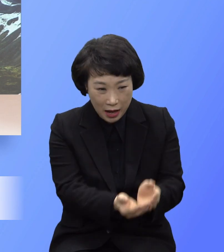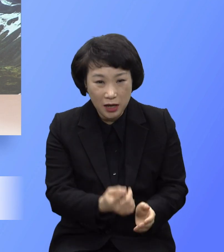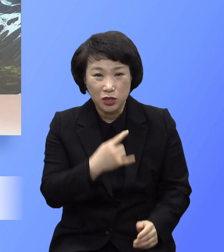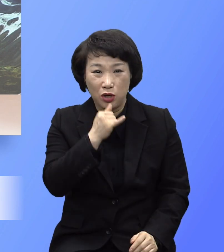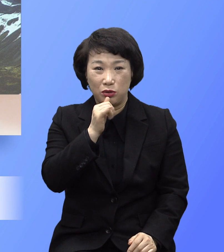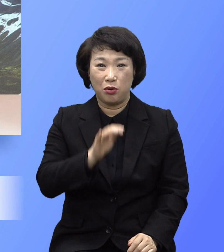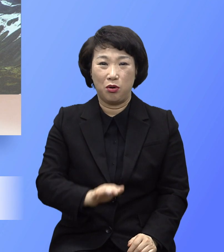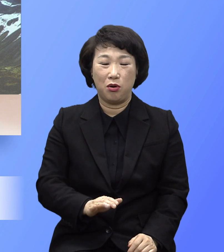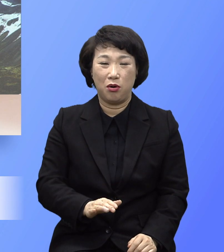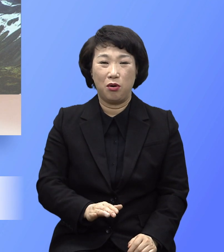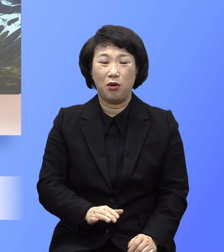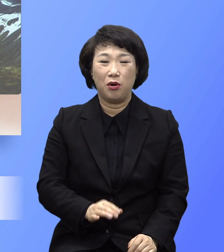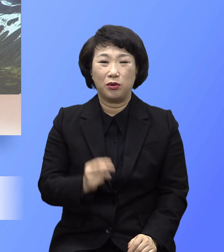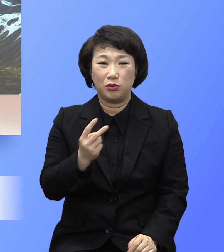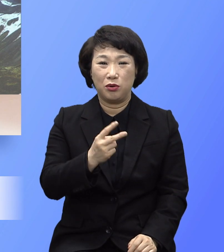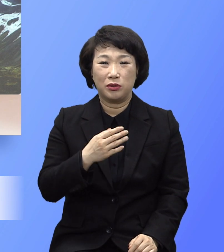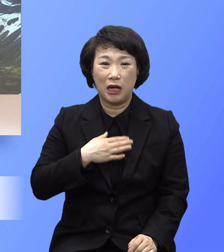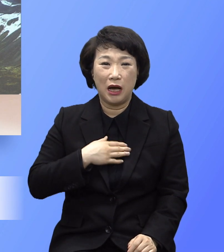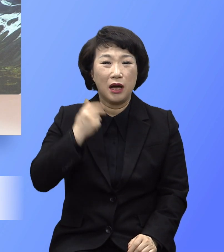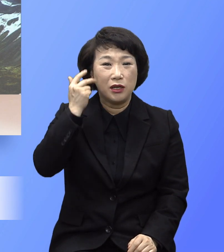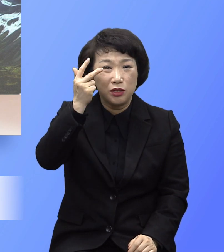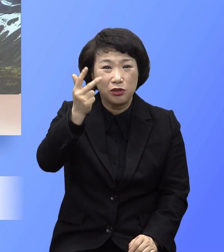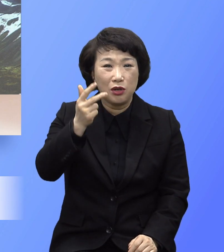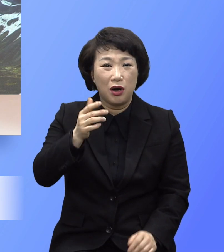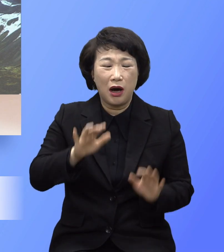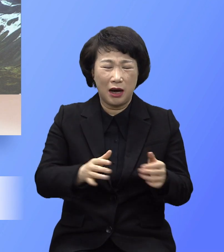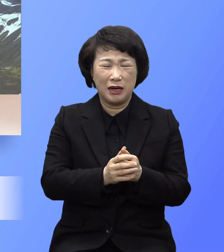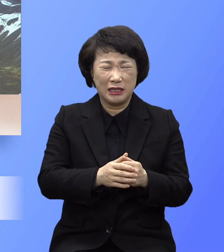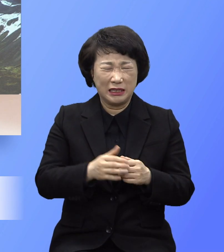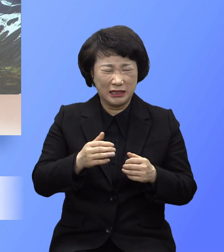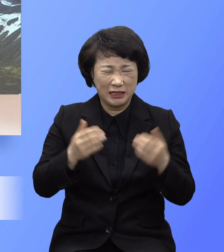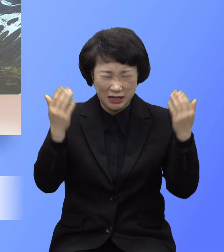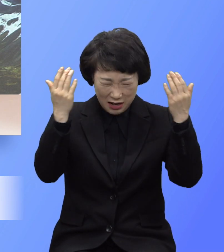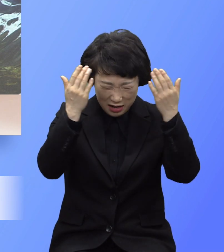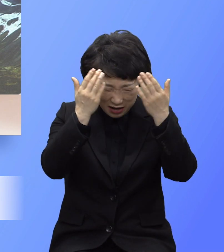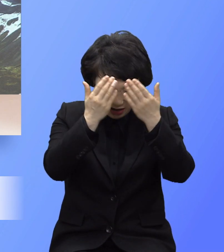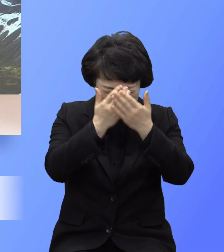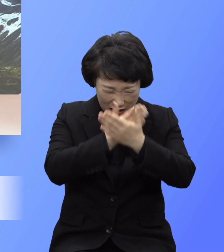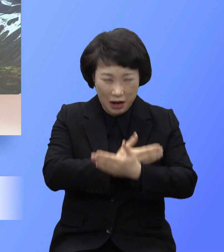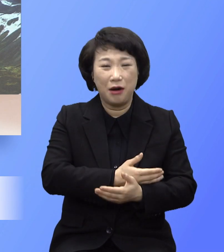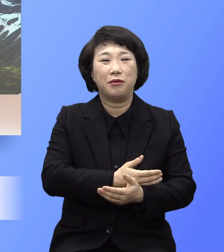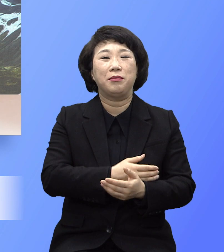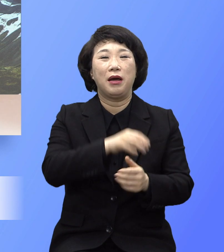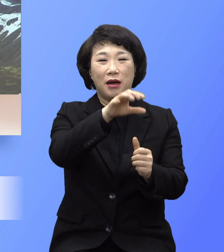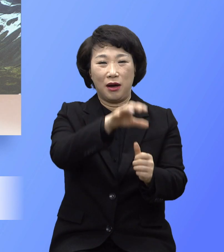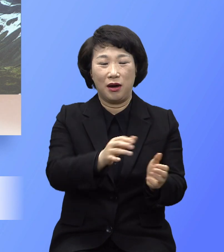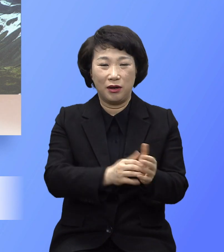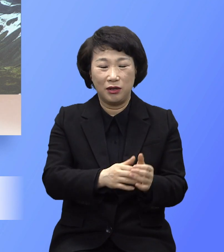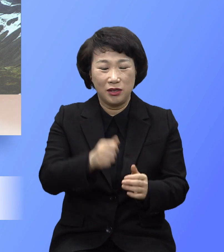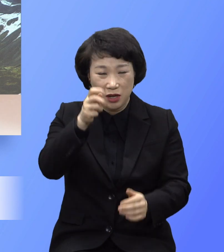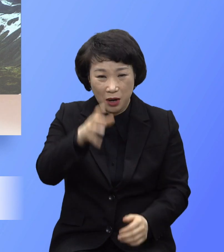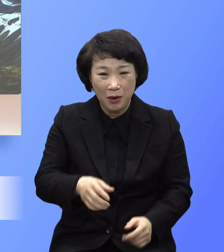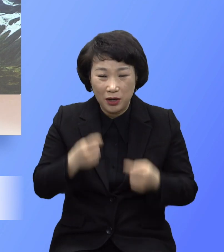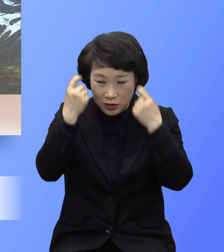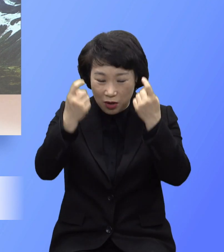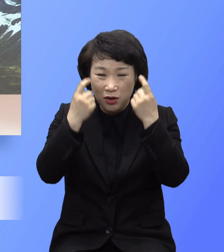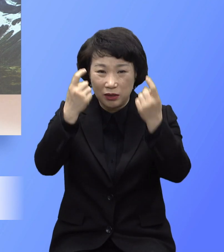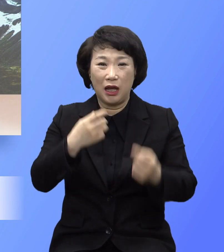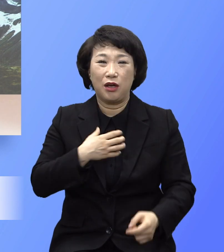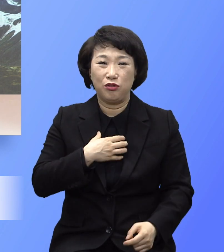파손하였으며 예, 일주일을 깊음 위에 지냈으며 여러 번